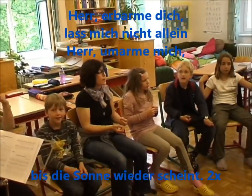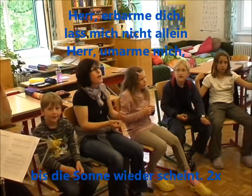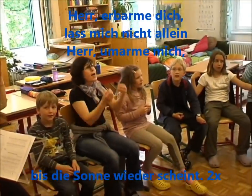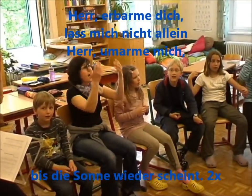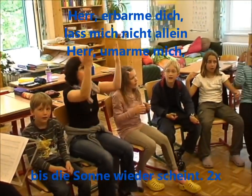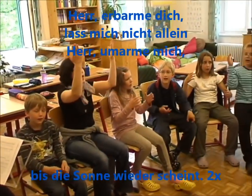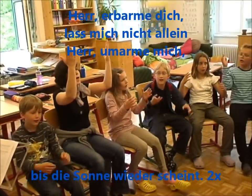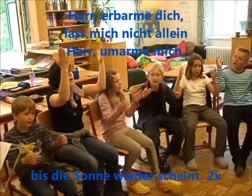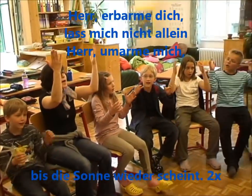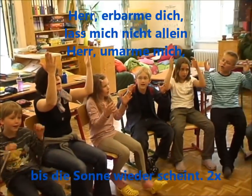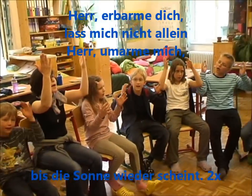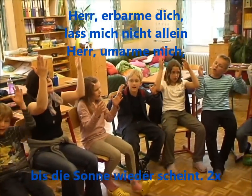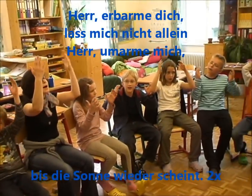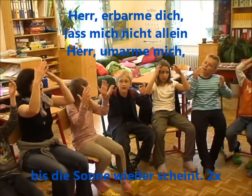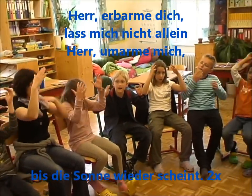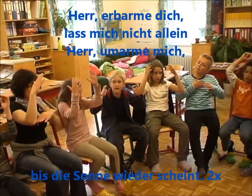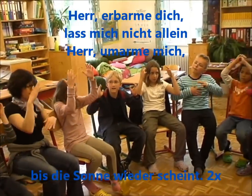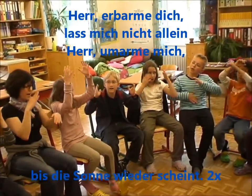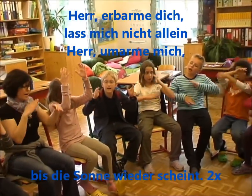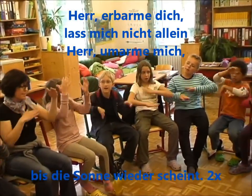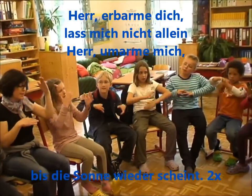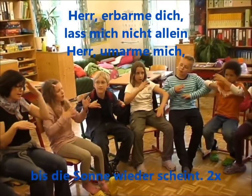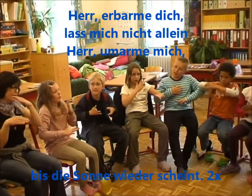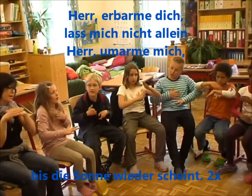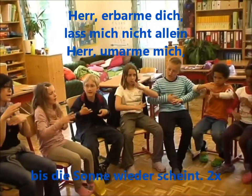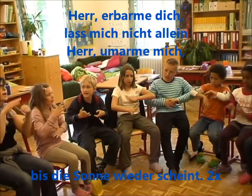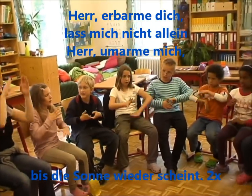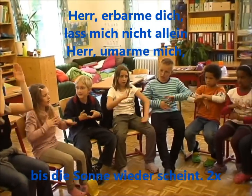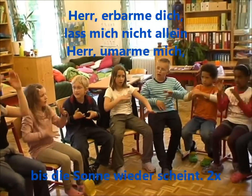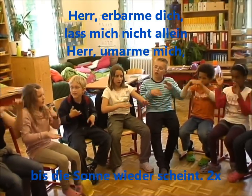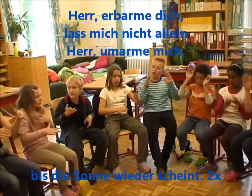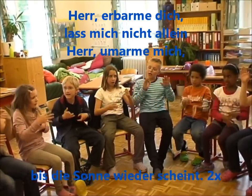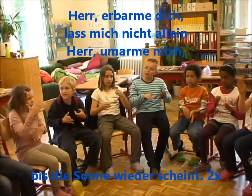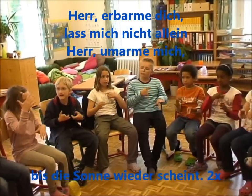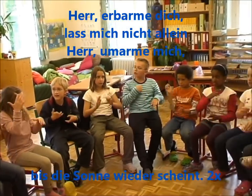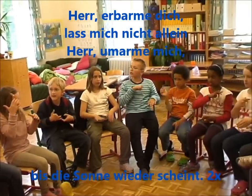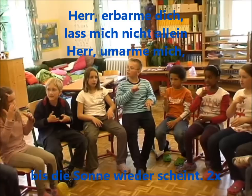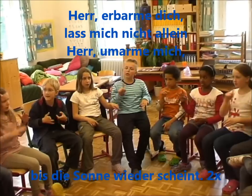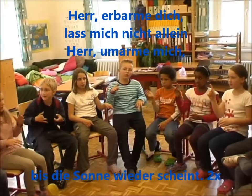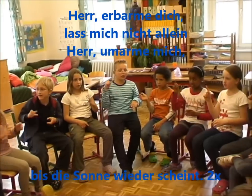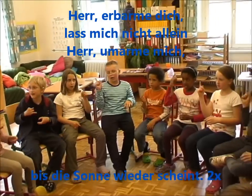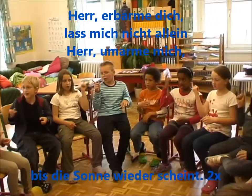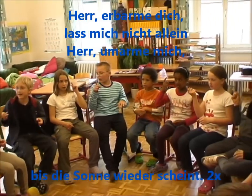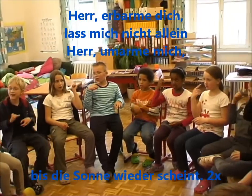Herr, umhagel dich, lass mich nicht allein,